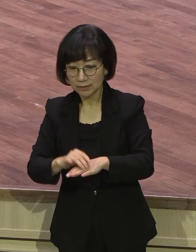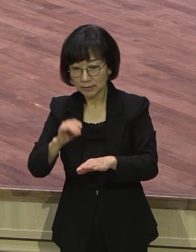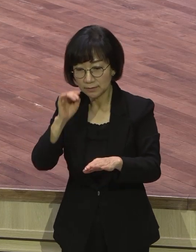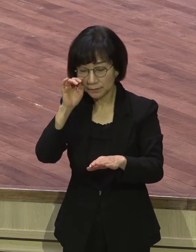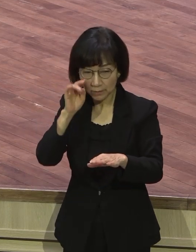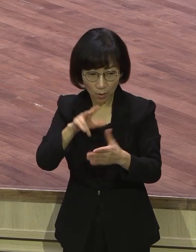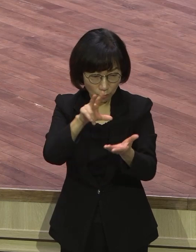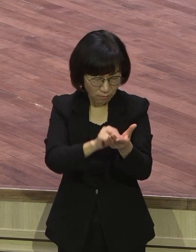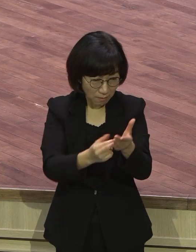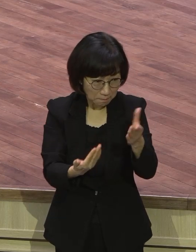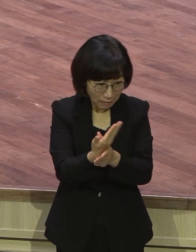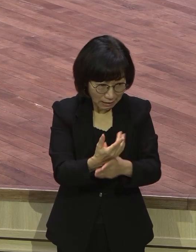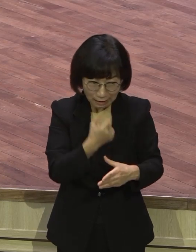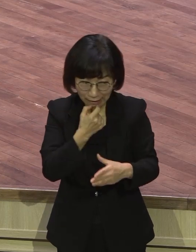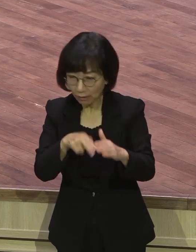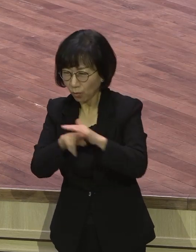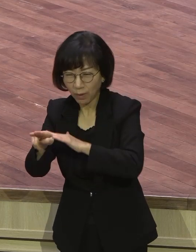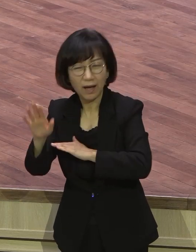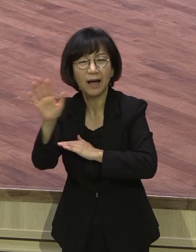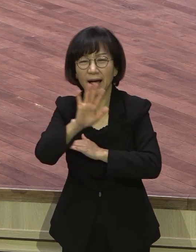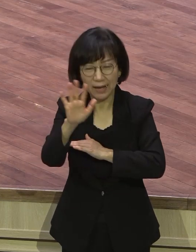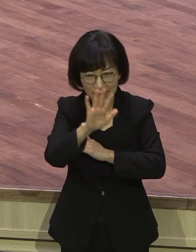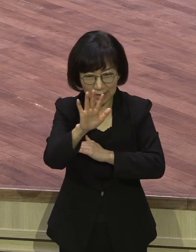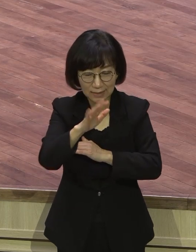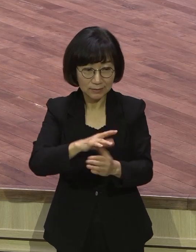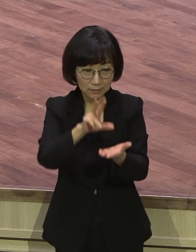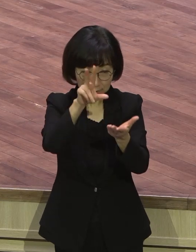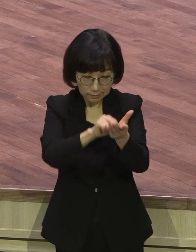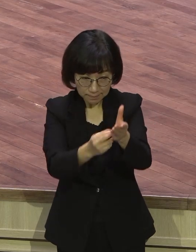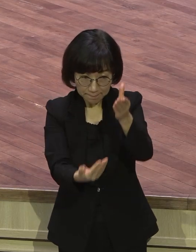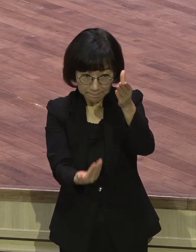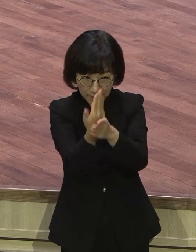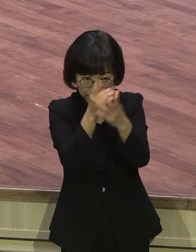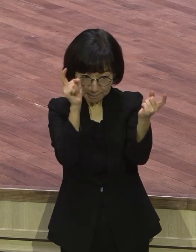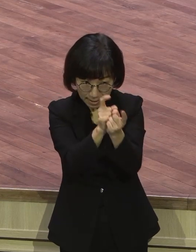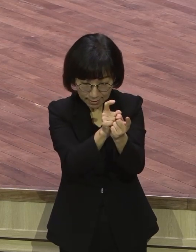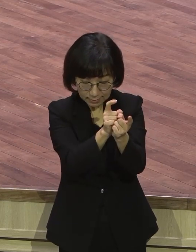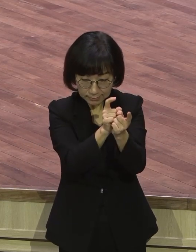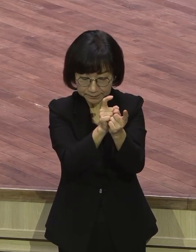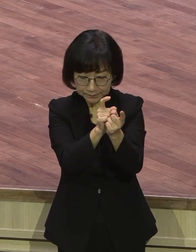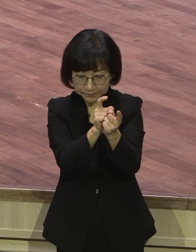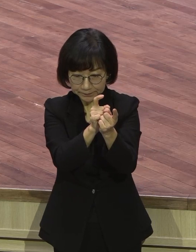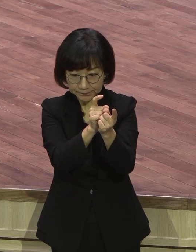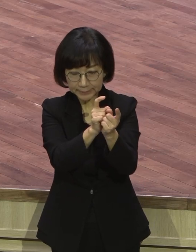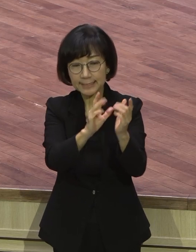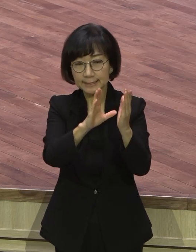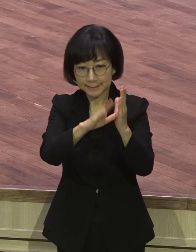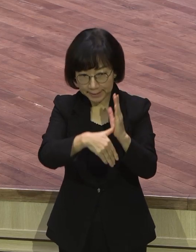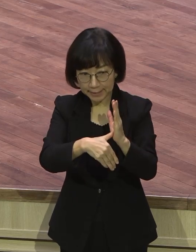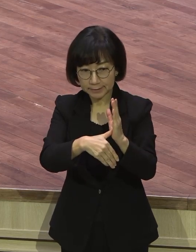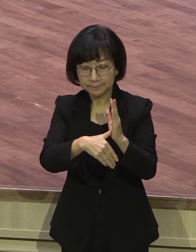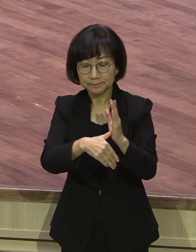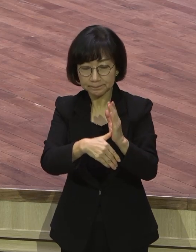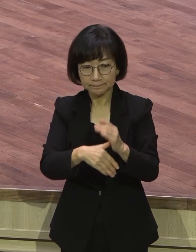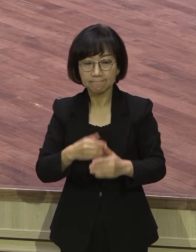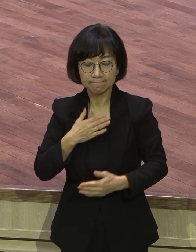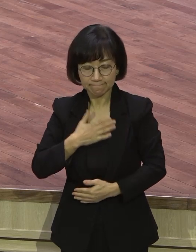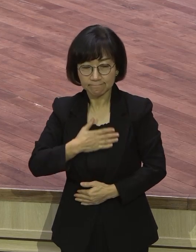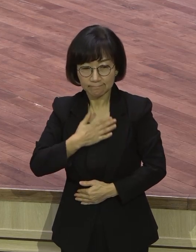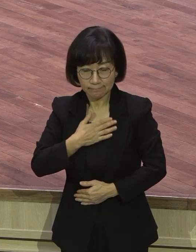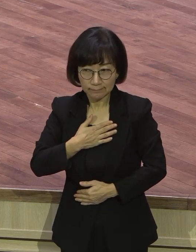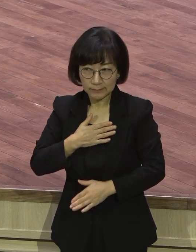회피한 것이 아닌 문제와 사건이 왔을 때 실제적으로 직면함과 동시에